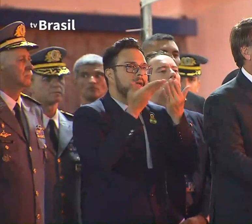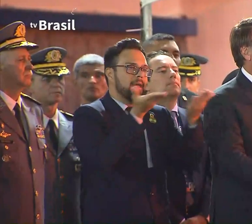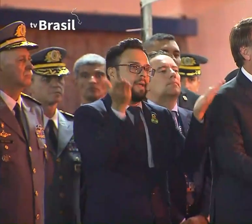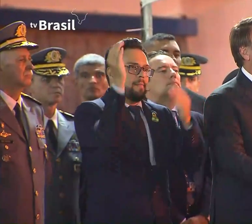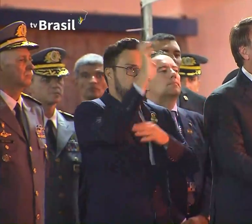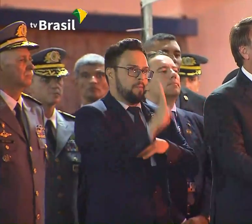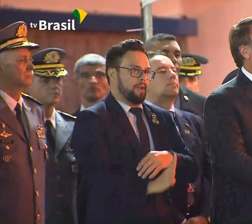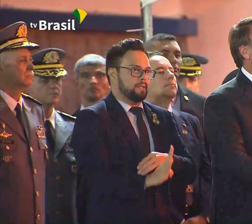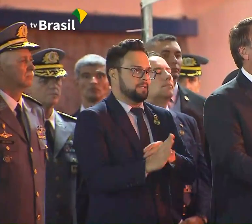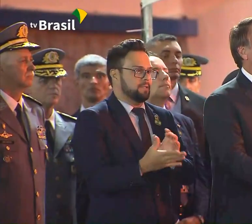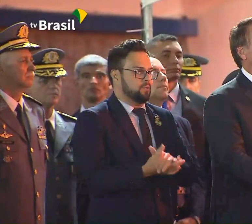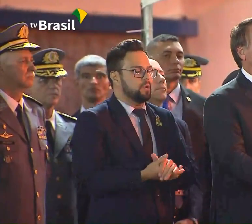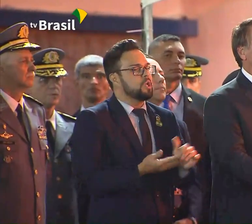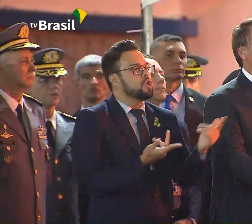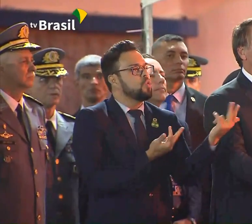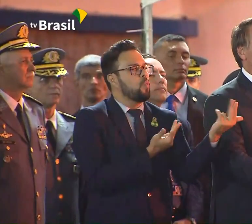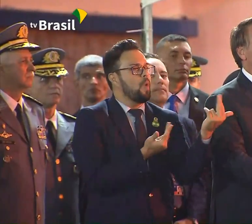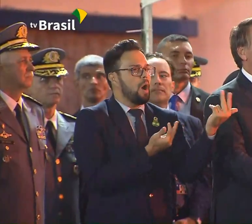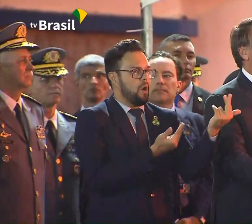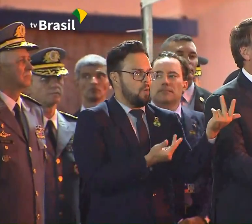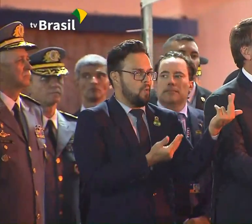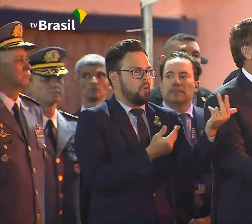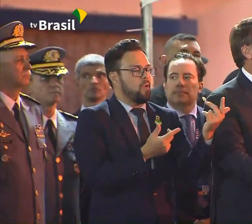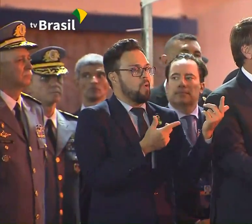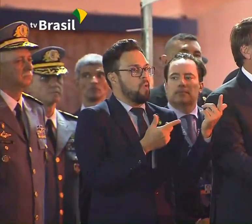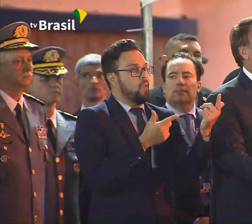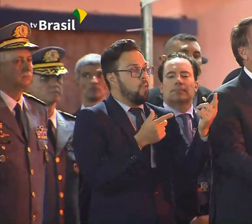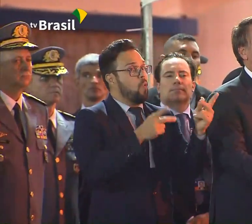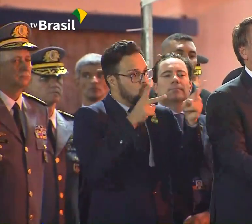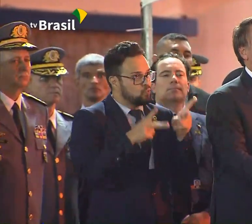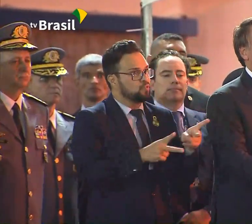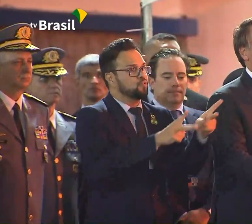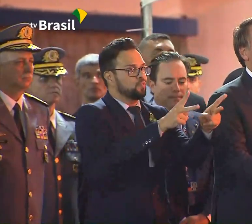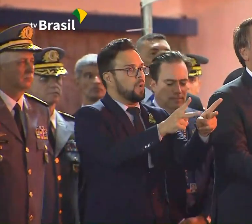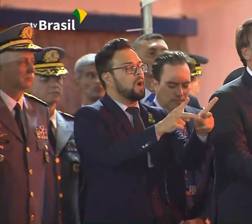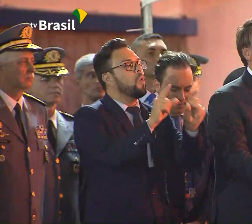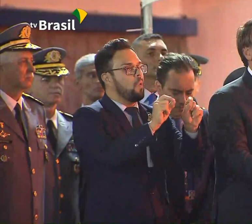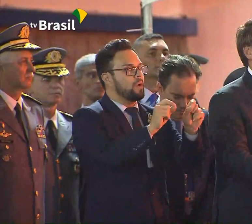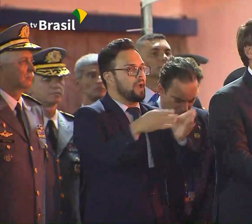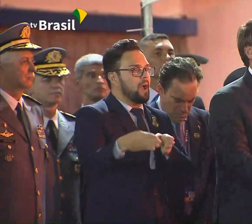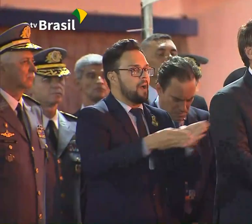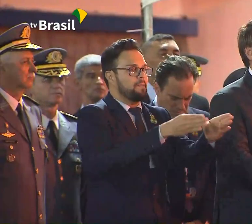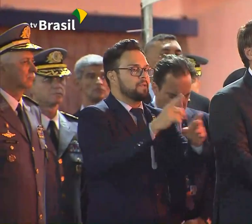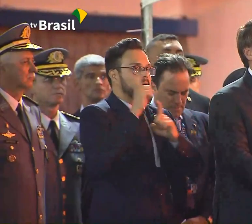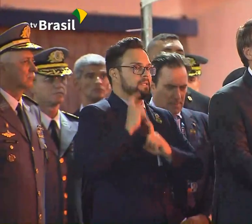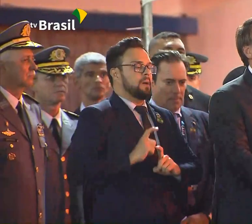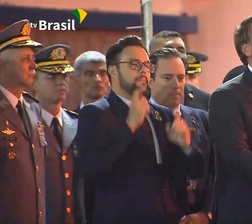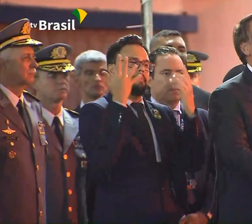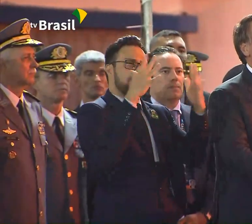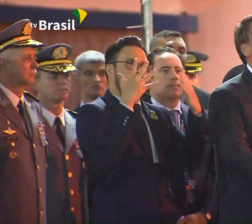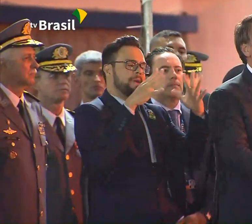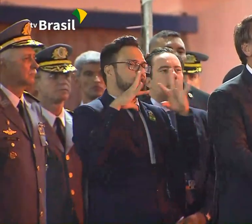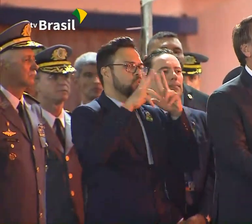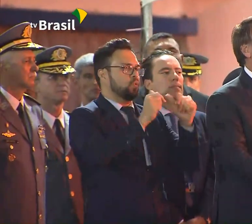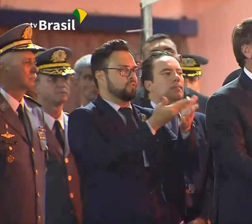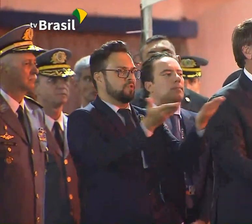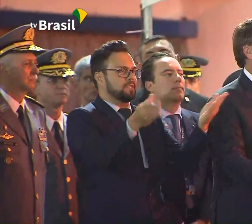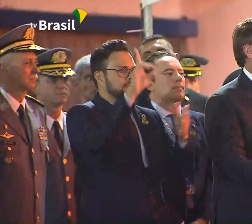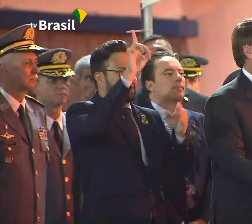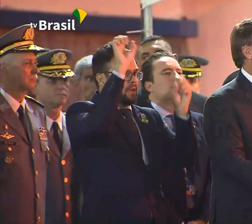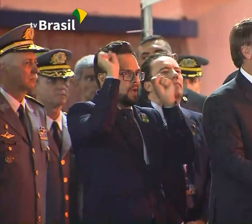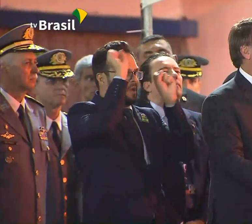Brasil da mesma forma que aqueles que continuarão na carreira das armas. Parabéns a todos vocês e que Deus os